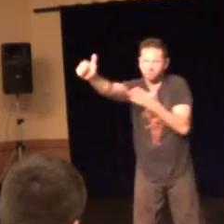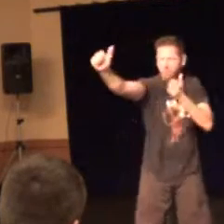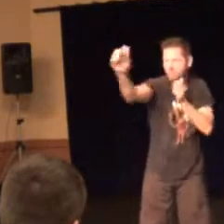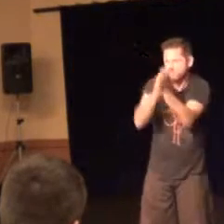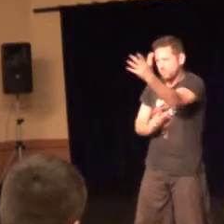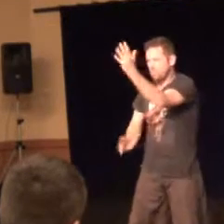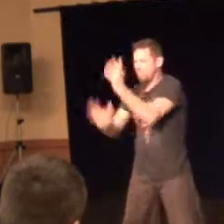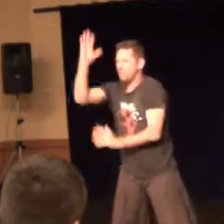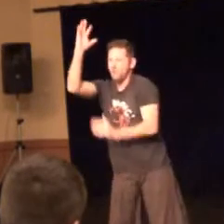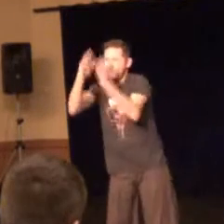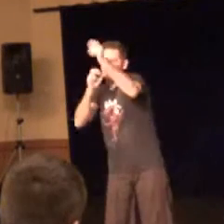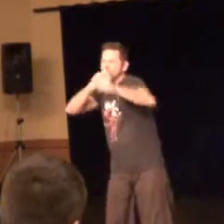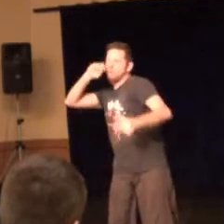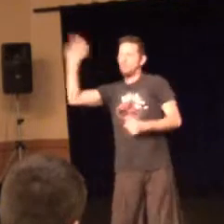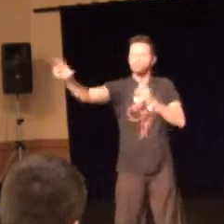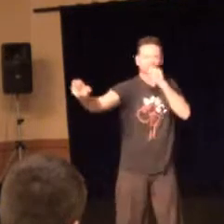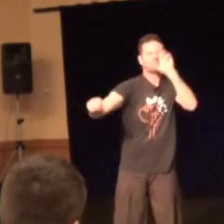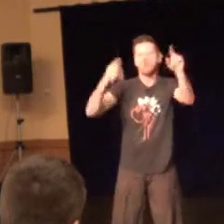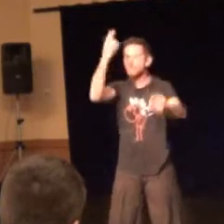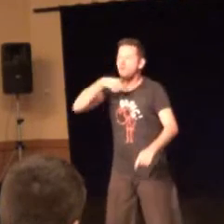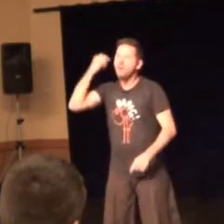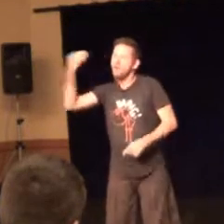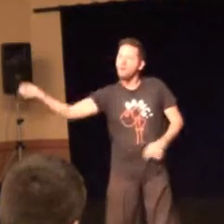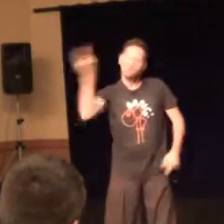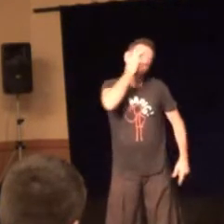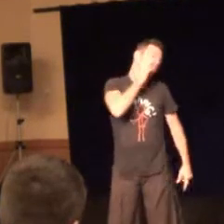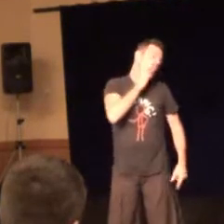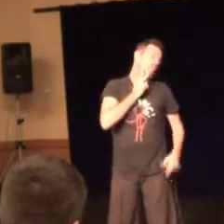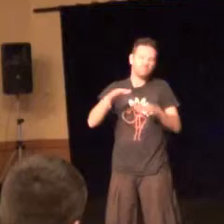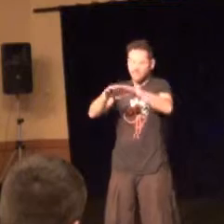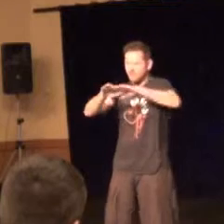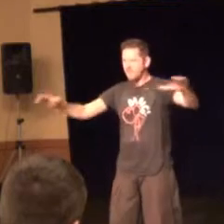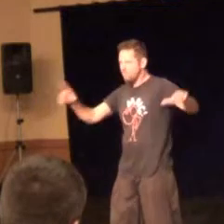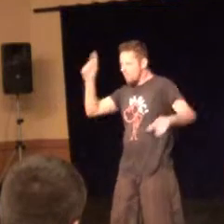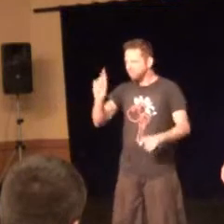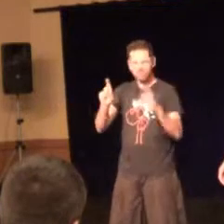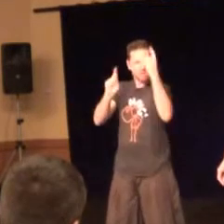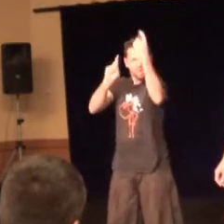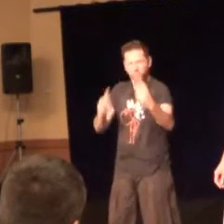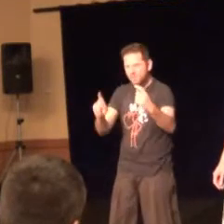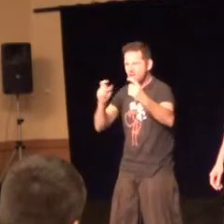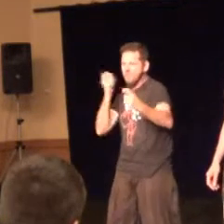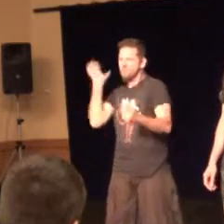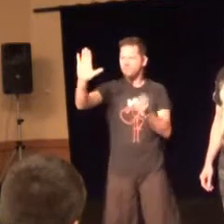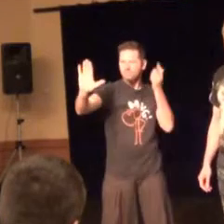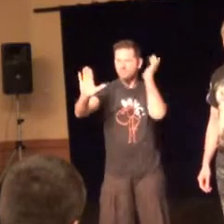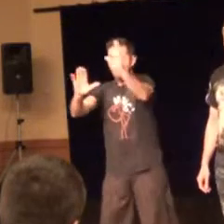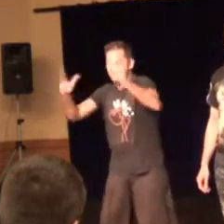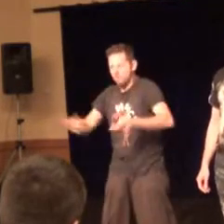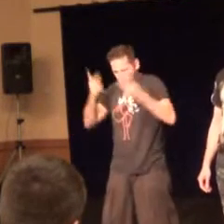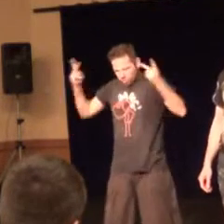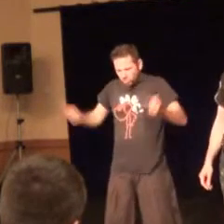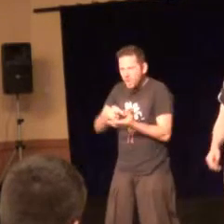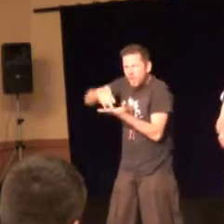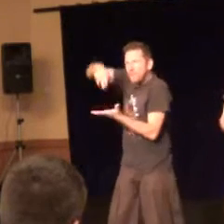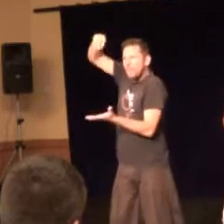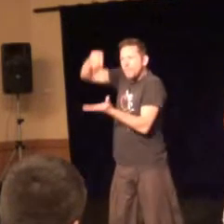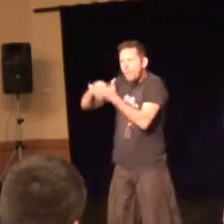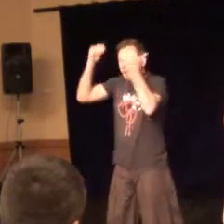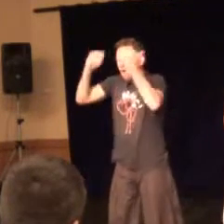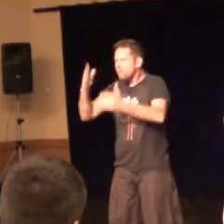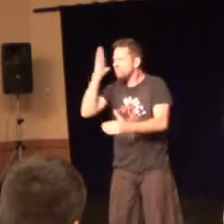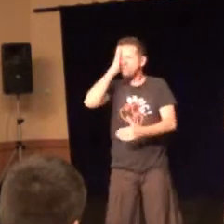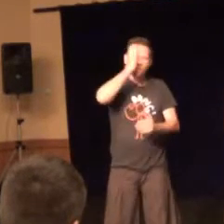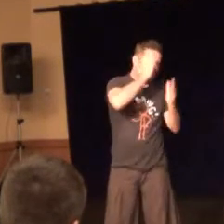le morceau, on crache à la gueule. On se met à table, on révèle, on s'allège, on arrête de faire l'autruche.